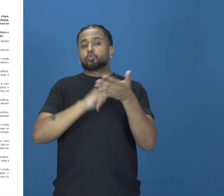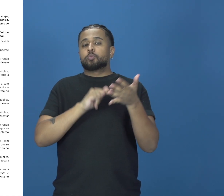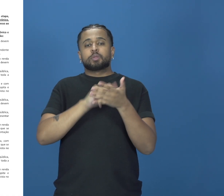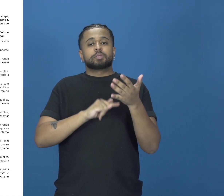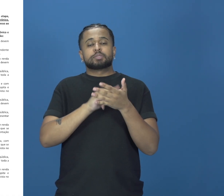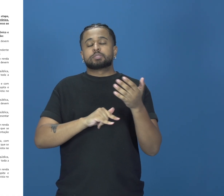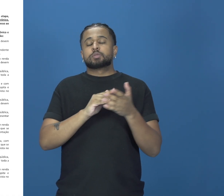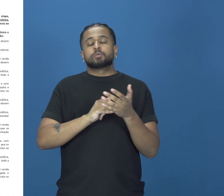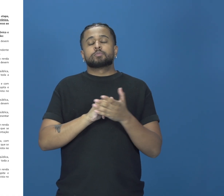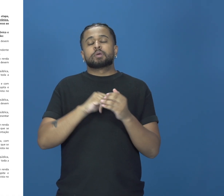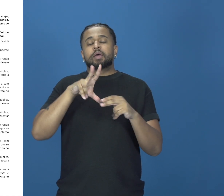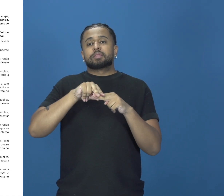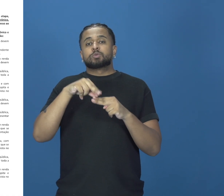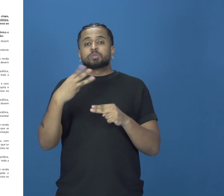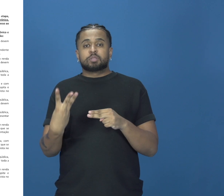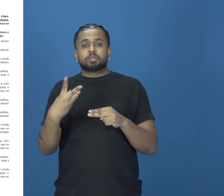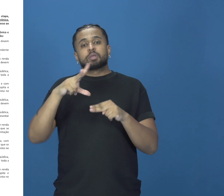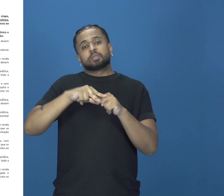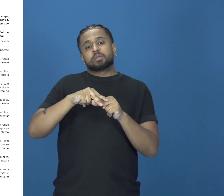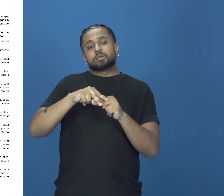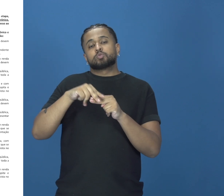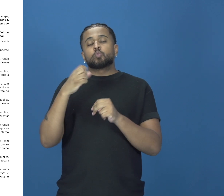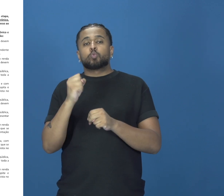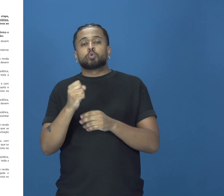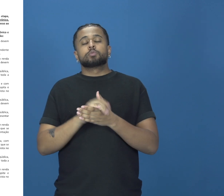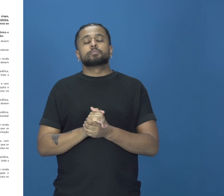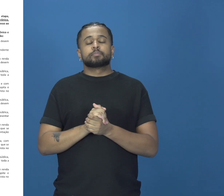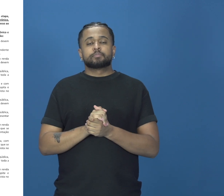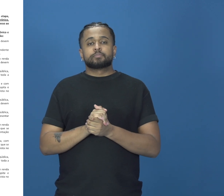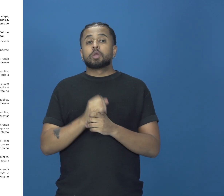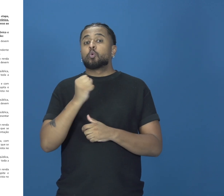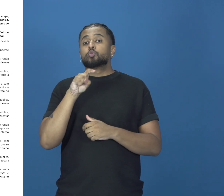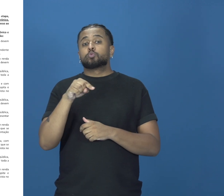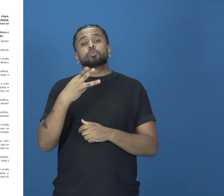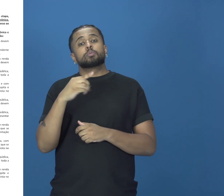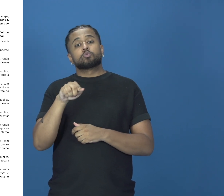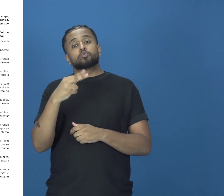documentação prevista no anexo 3 e no anexo 8.